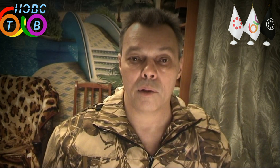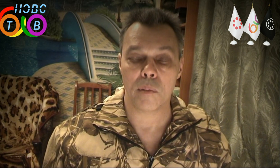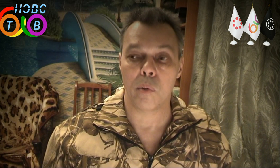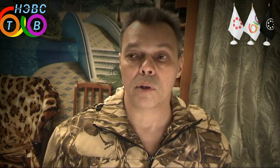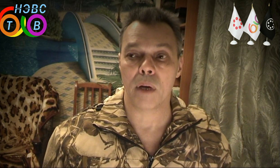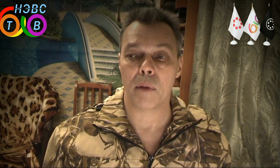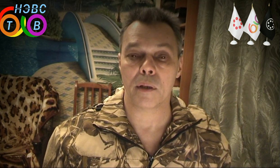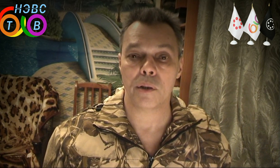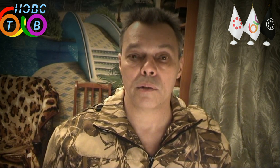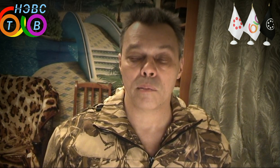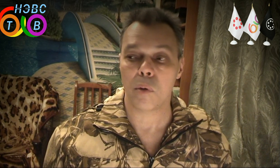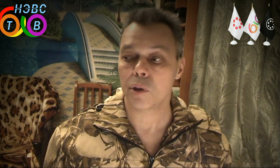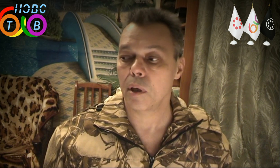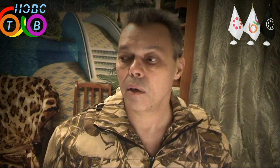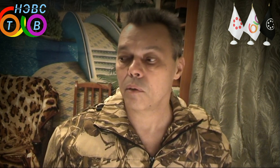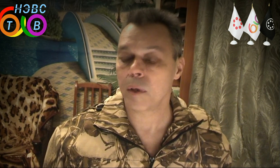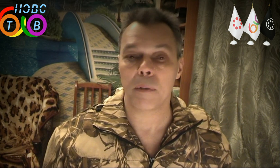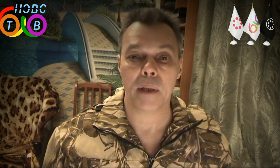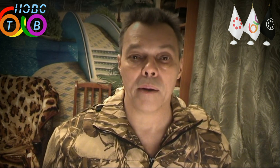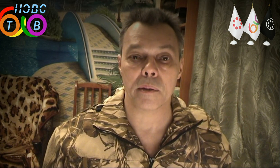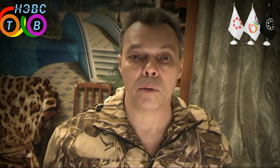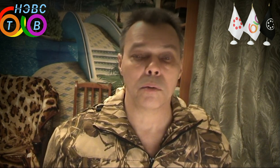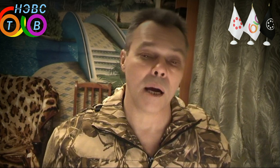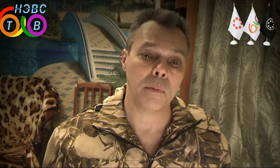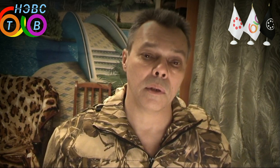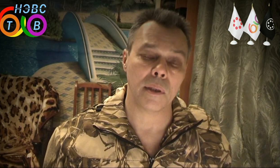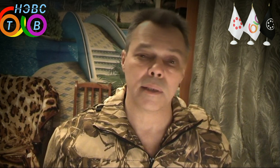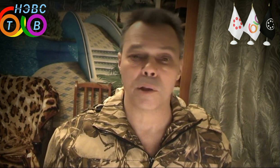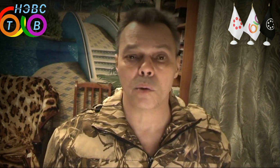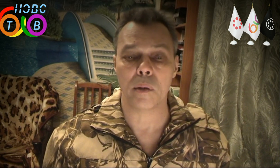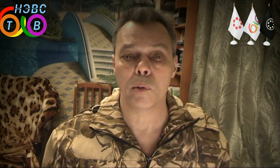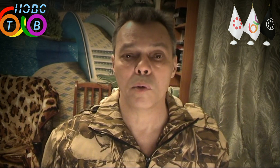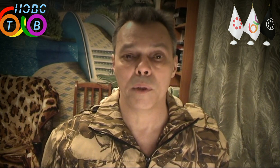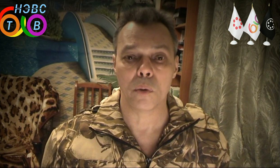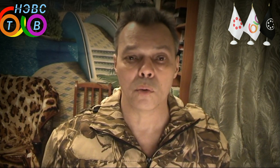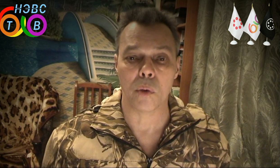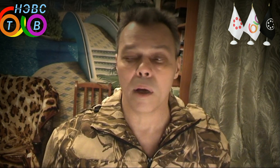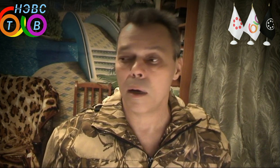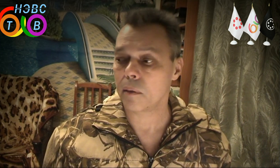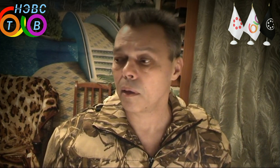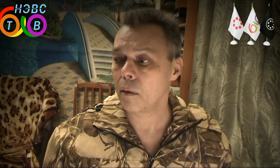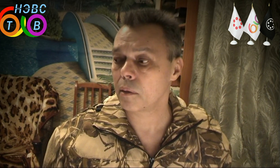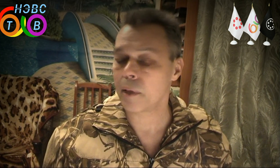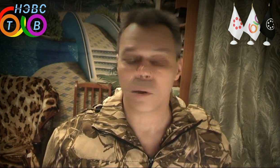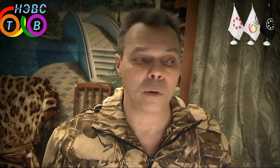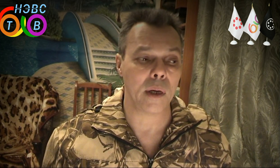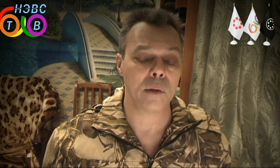чем больше мама кричит, тем больше вот переплетается. Но там это не значит, что они будут любить друг друга. Это значит только одно,